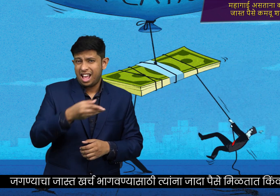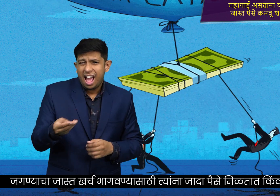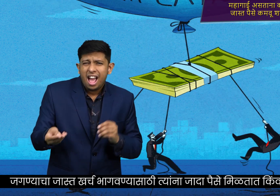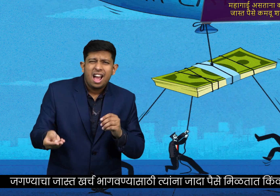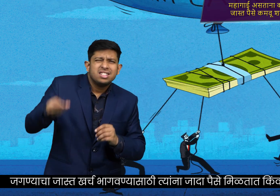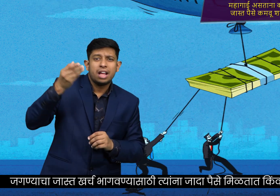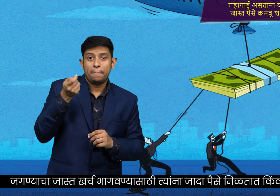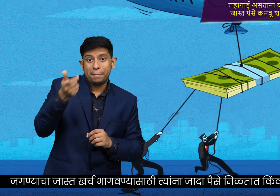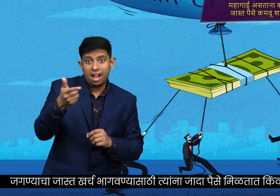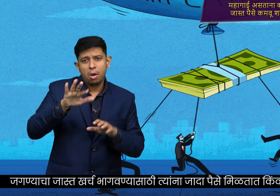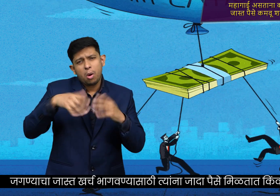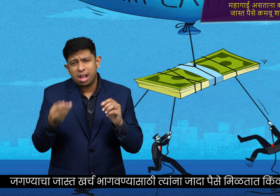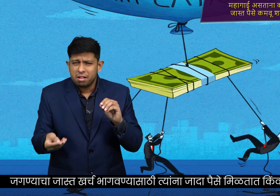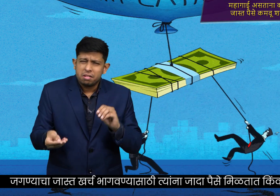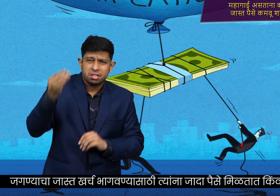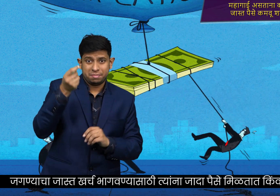जगण्याचा जास्त खर्च